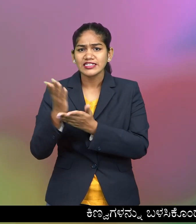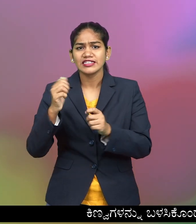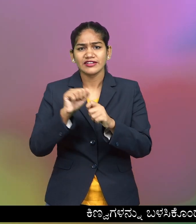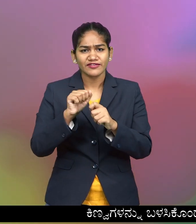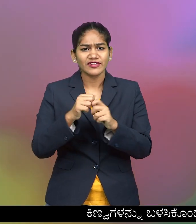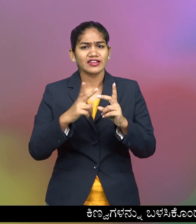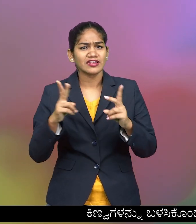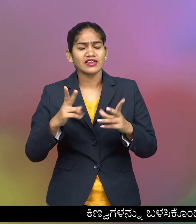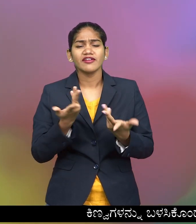ಕಾರ್ಯಗಳನ್ನು ನಿರ್ವಹಿಸುತ್ತವೆ.